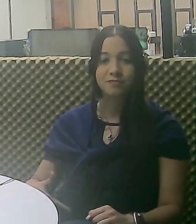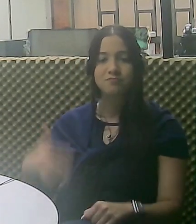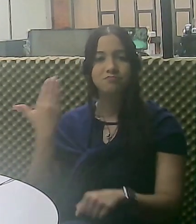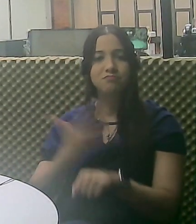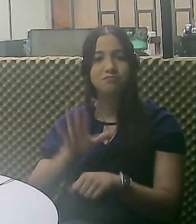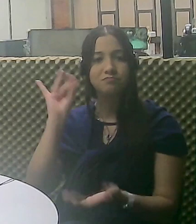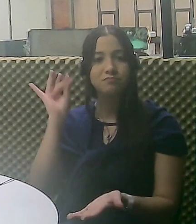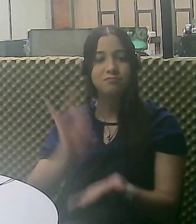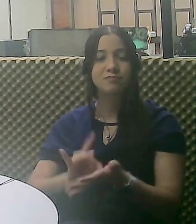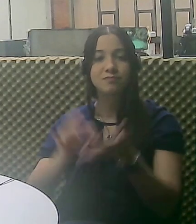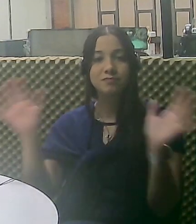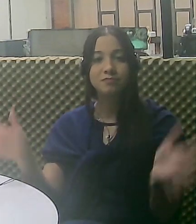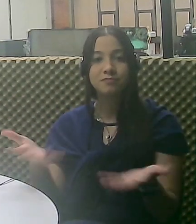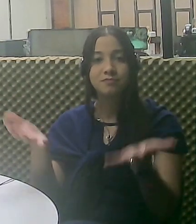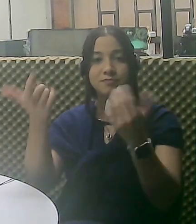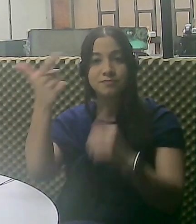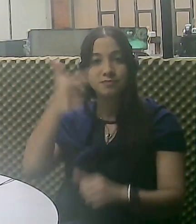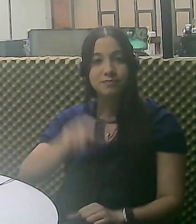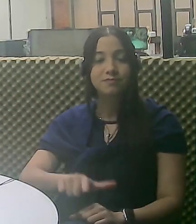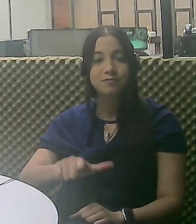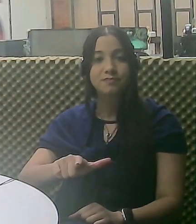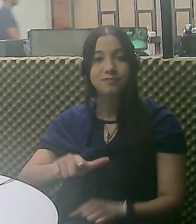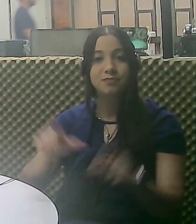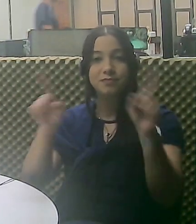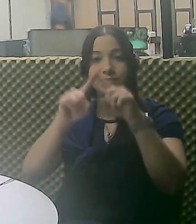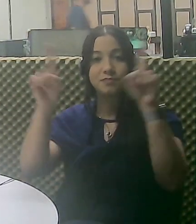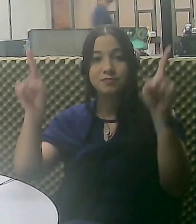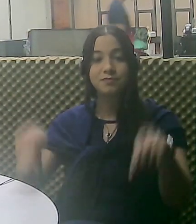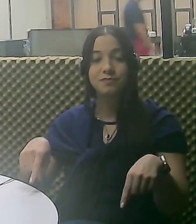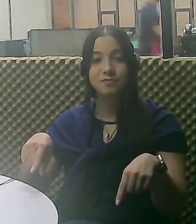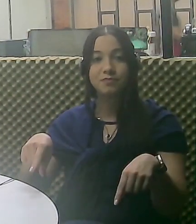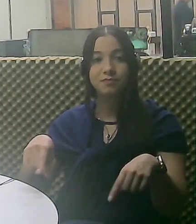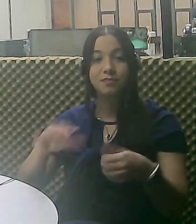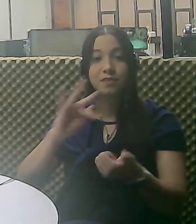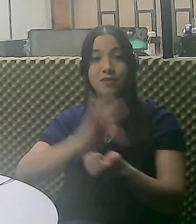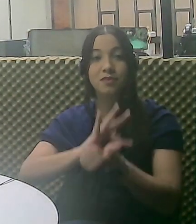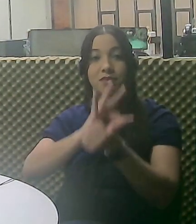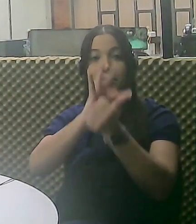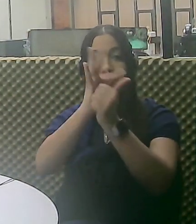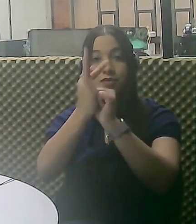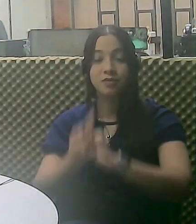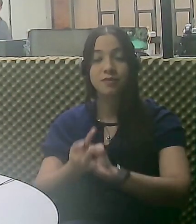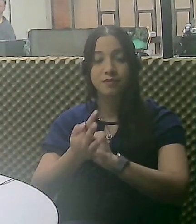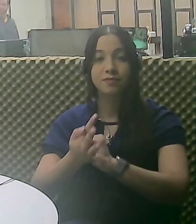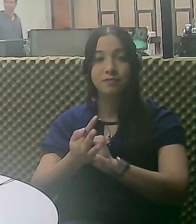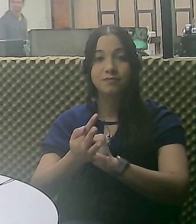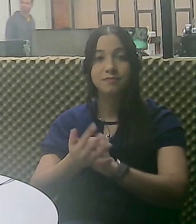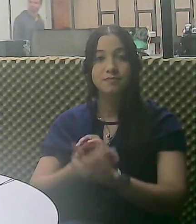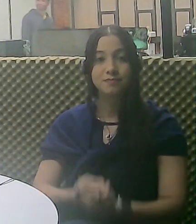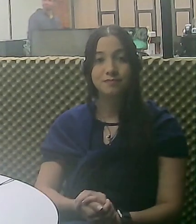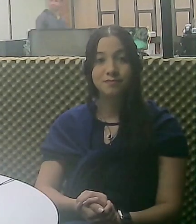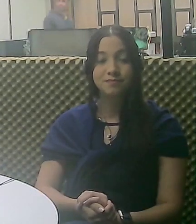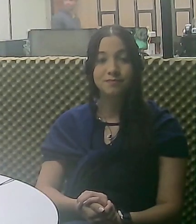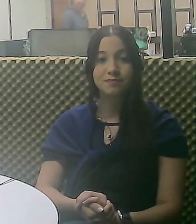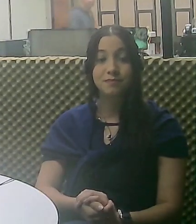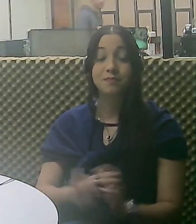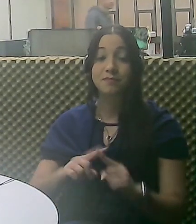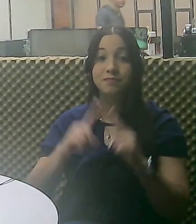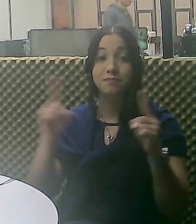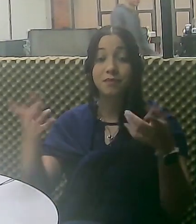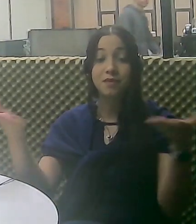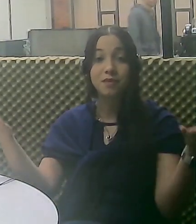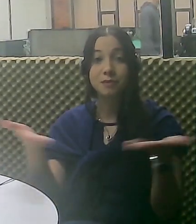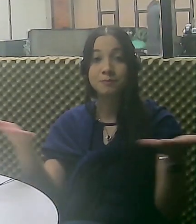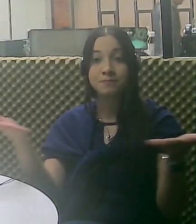Prática será promovida novamente junto a servidores da Fundação do Turismo, Esporte e Lazer, a FUTEL. No entanto, dessa